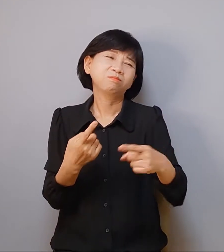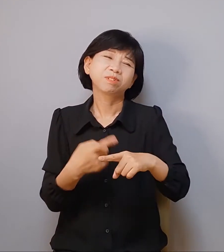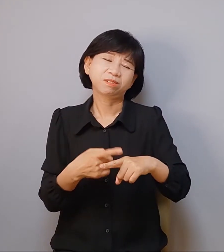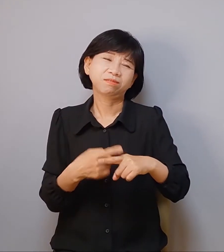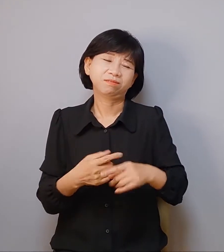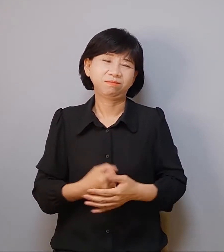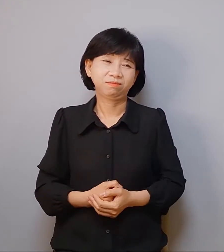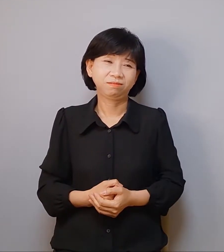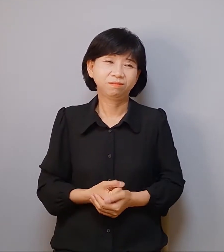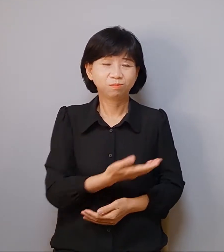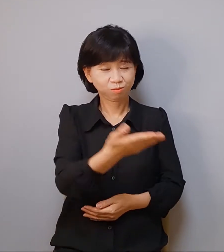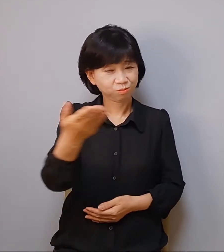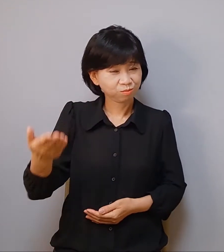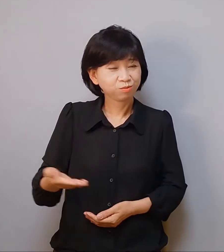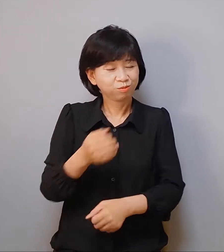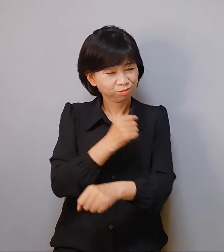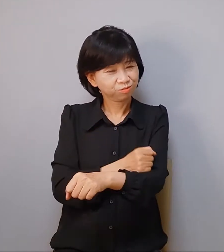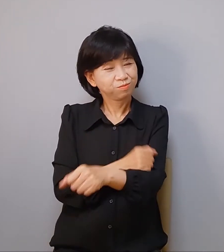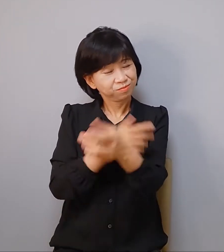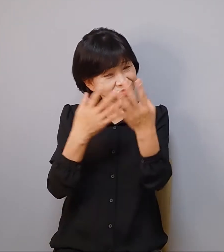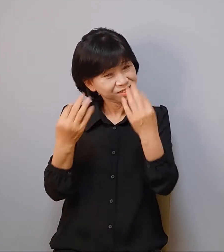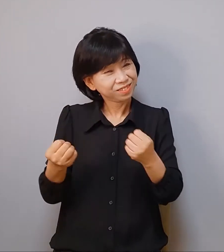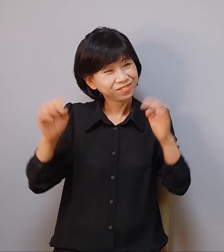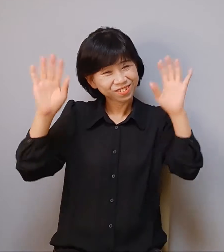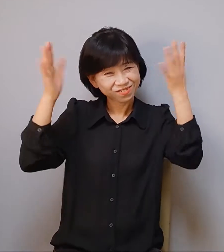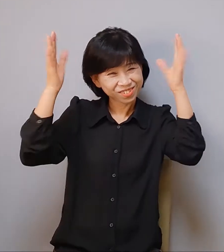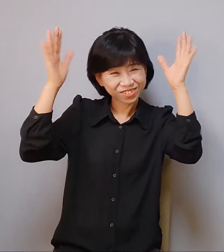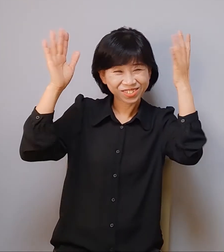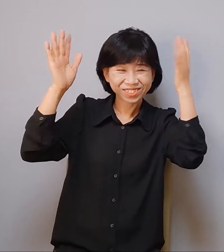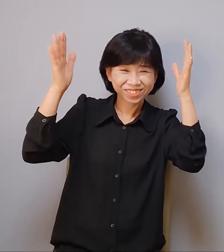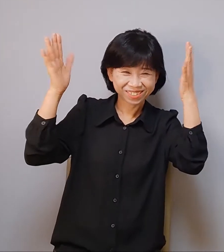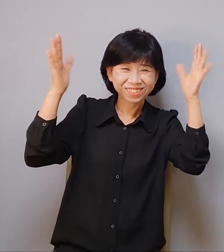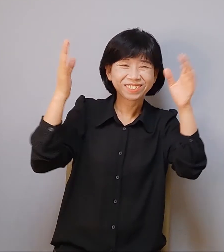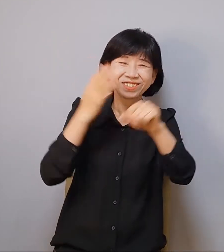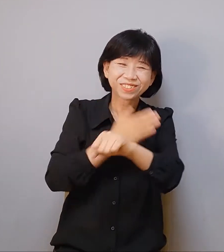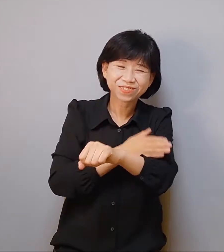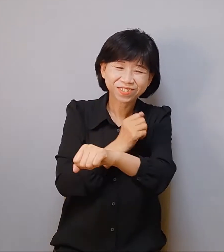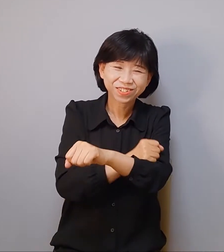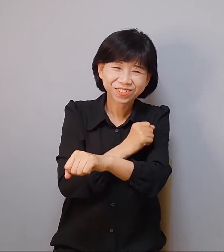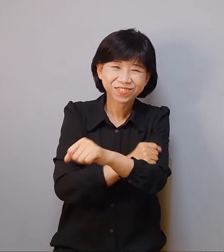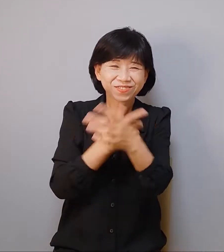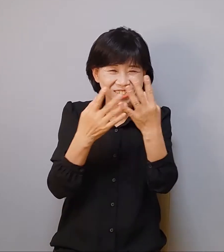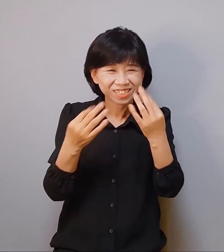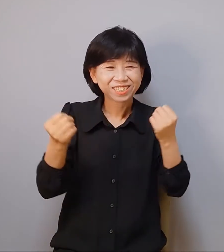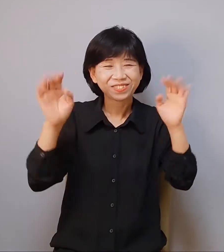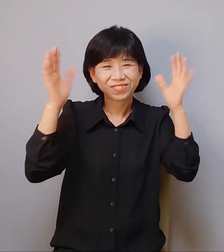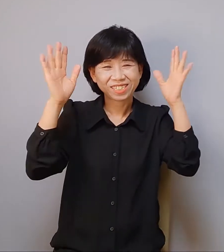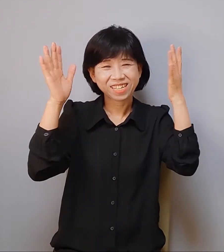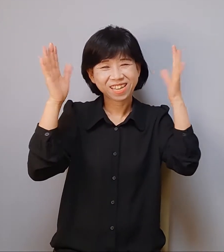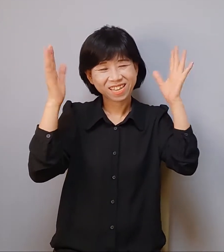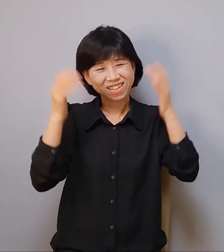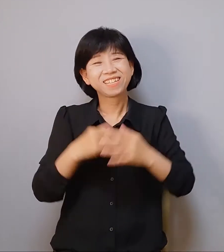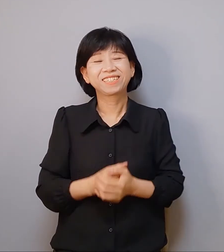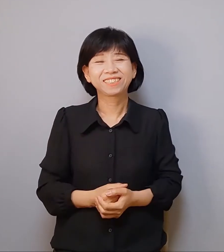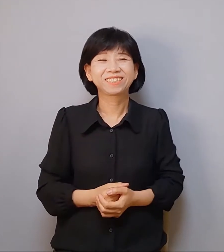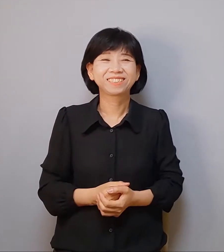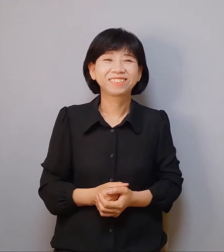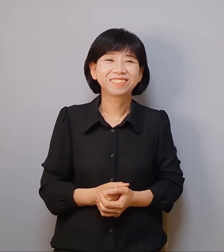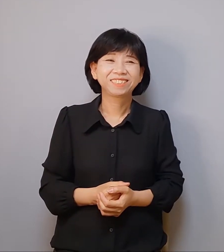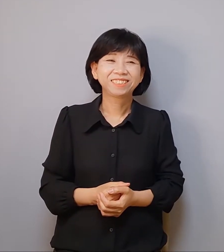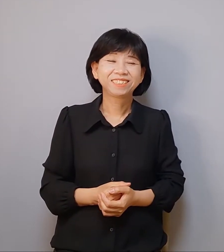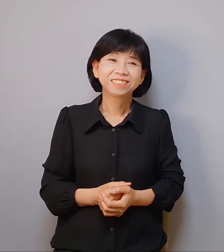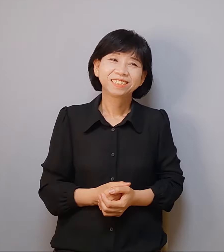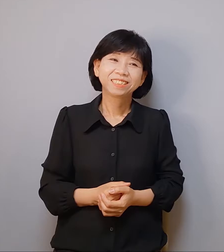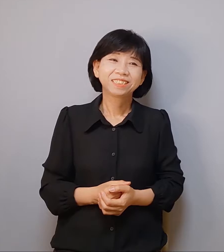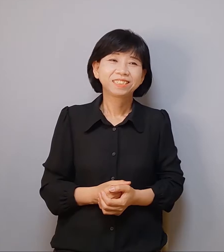참여하시느라 수고 많으셨습니다. 우리 한 번 더 박수 한번 할까요? 애쓰셨습니다. 수고 많으셨습니다. 대략 한